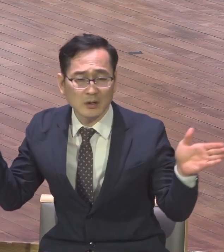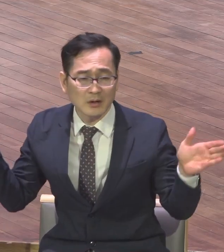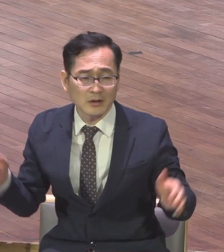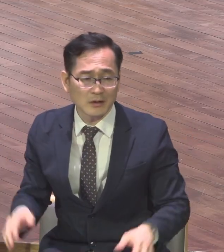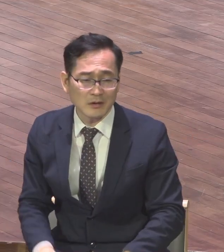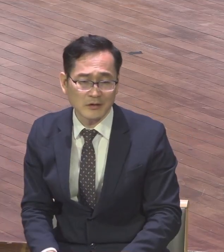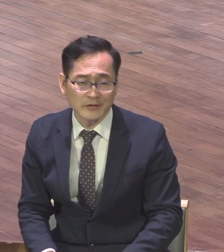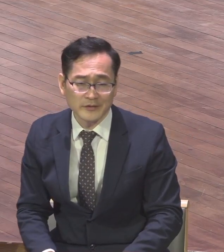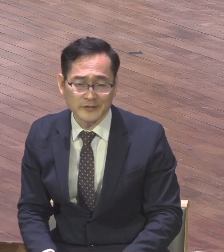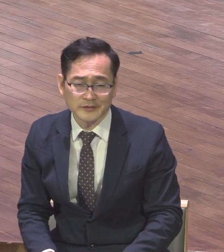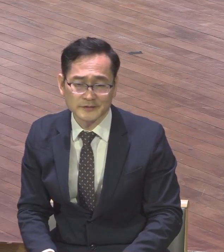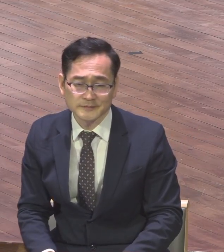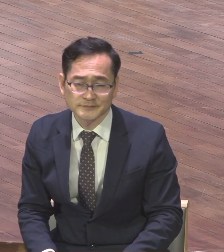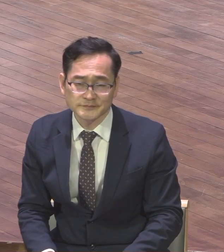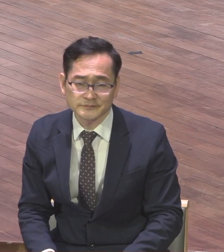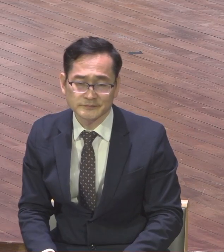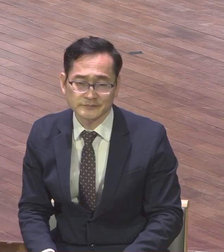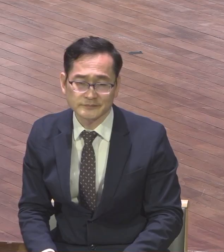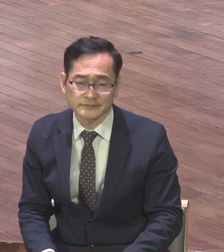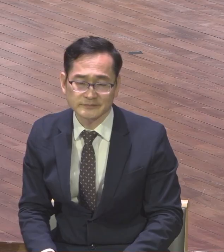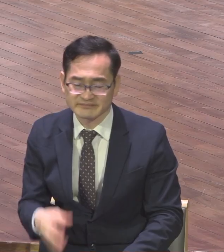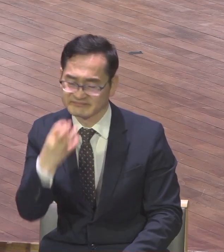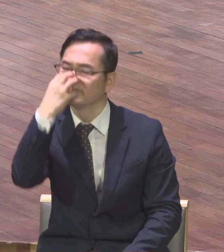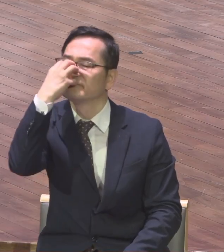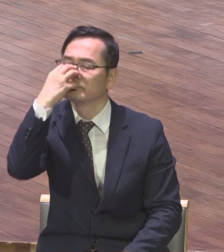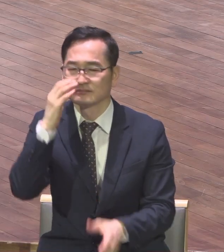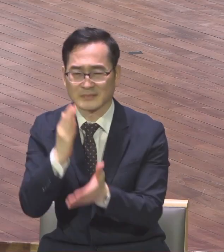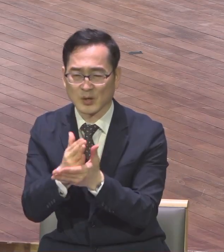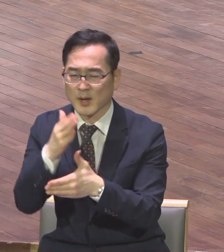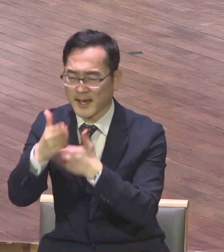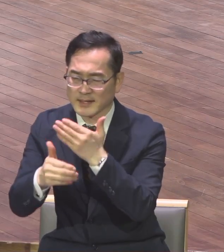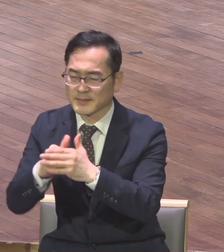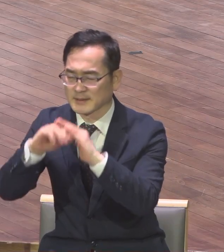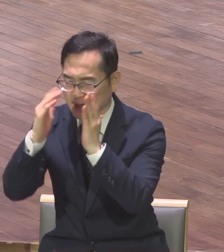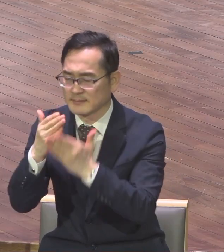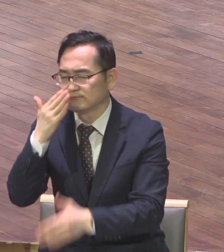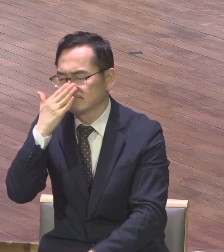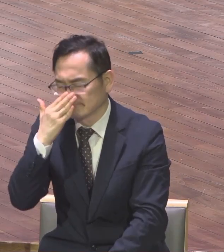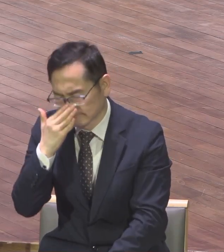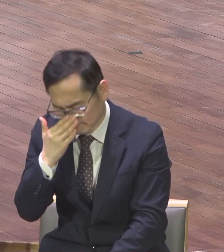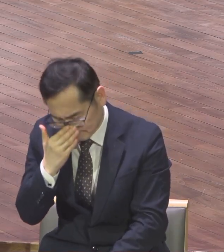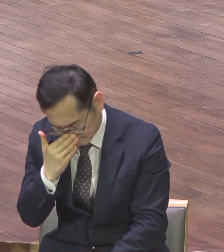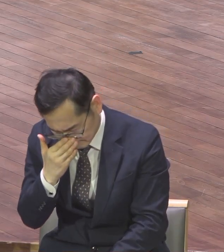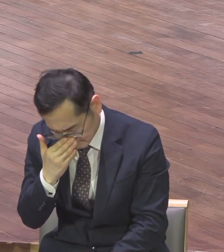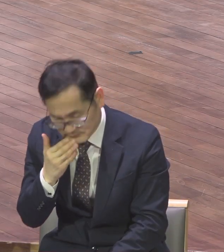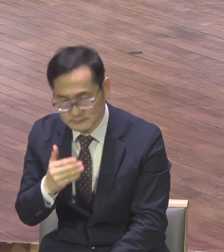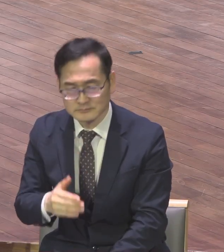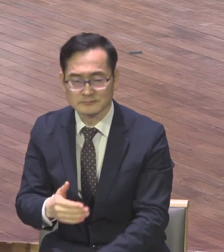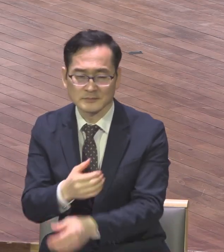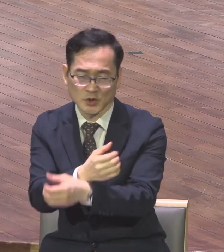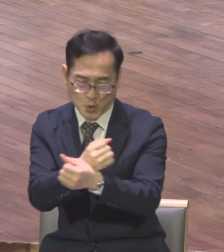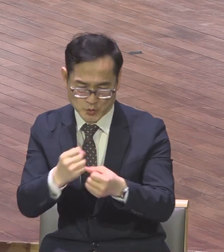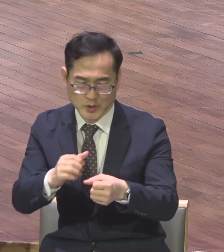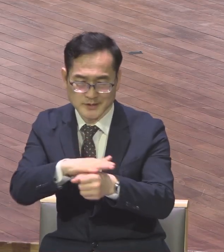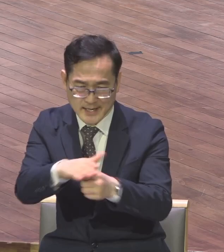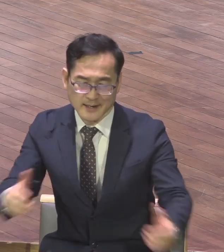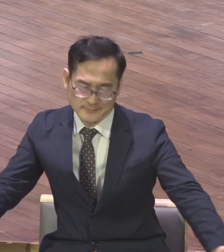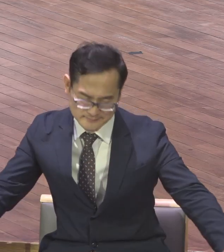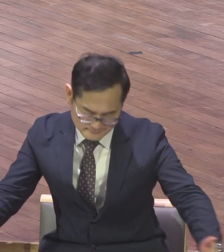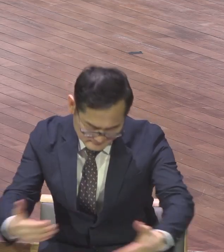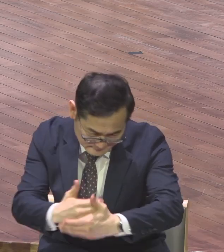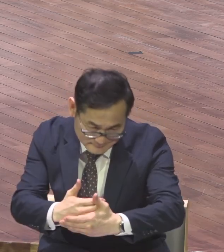하나님 서지 않습니다. 하나님 앞에 다 내려놔요. 다 용서하고 다 사랑하고.